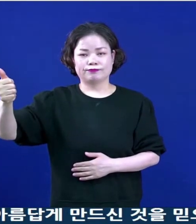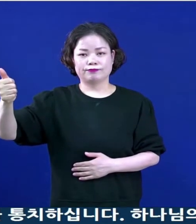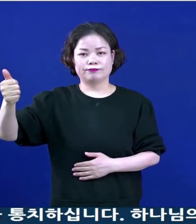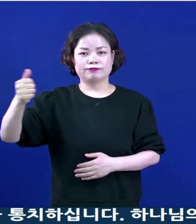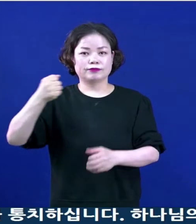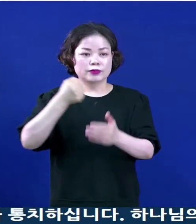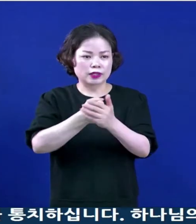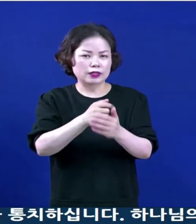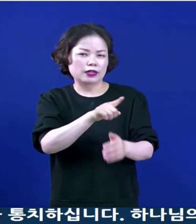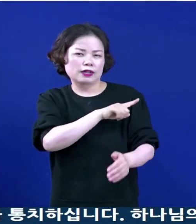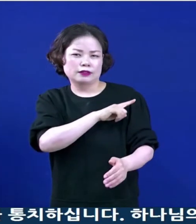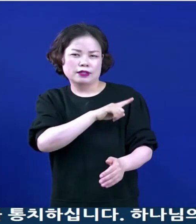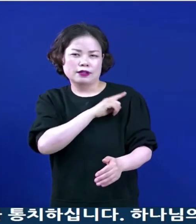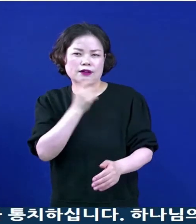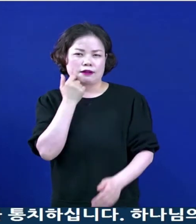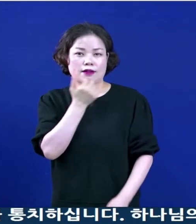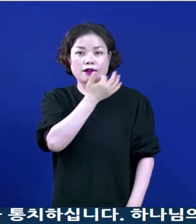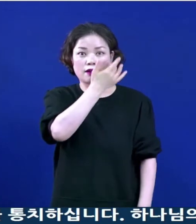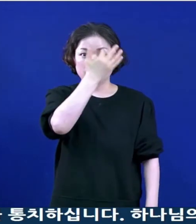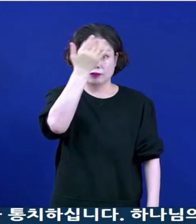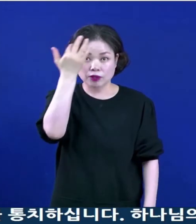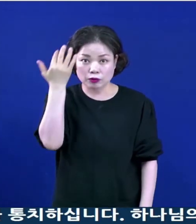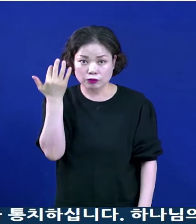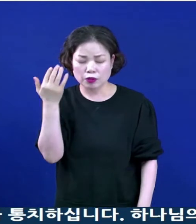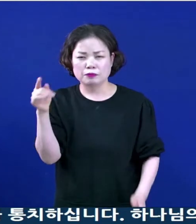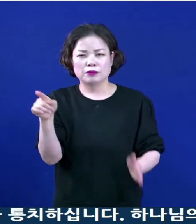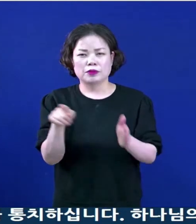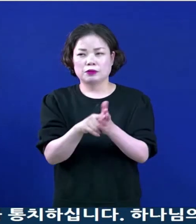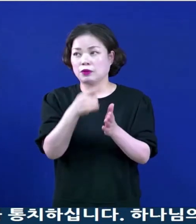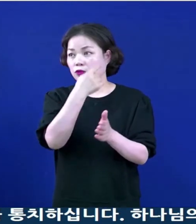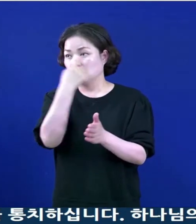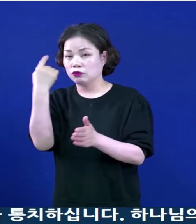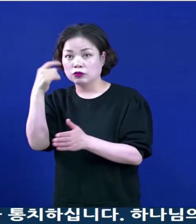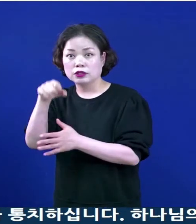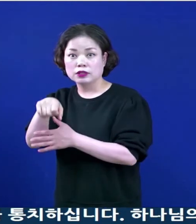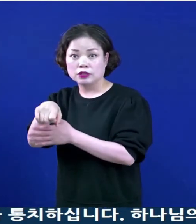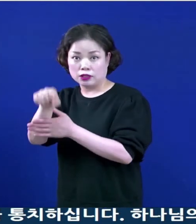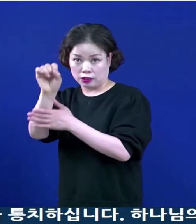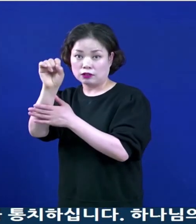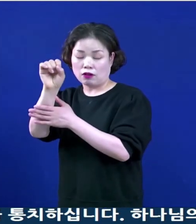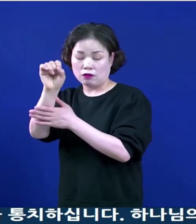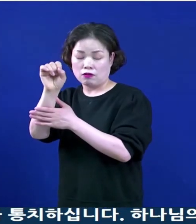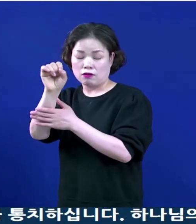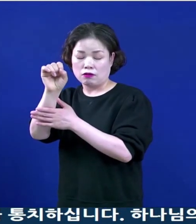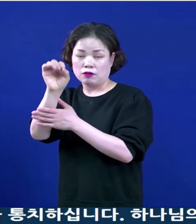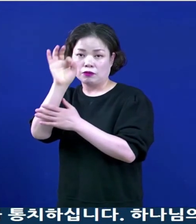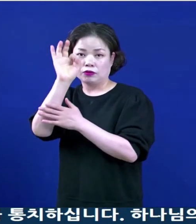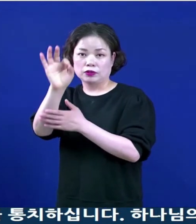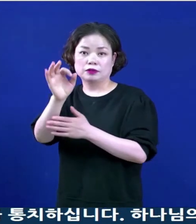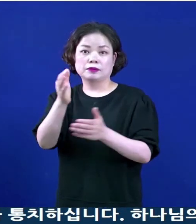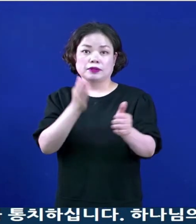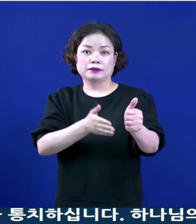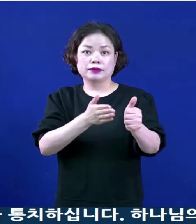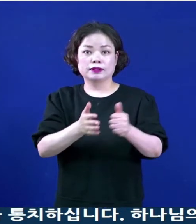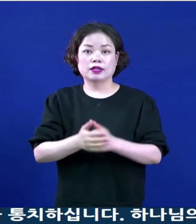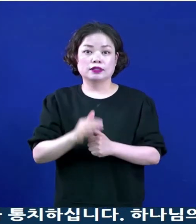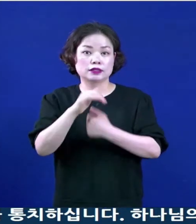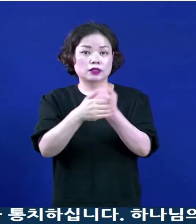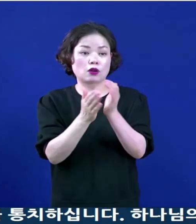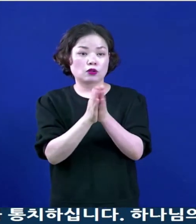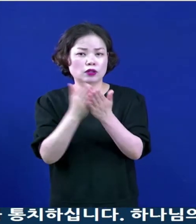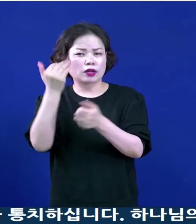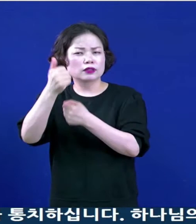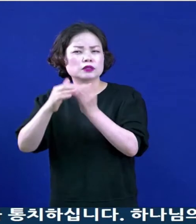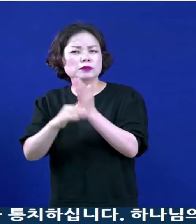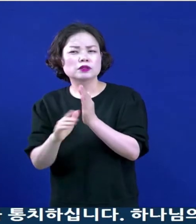때가 가장 아름다우심을 믿음의 눈을 들어서 올려드릴 수 있으시기를 바랍니다. 성경은 하나님의